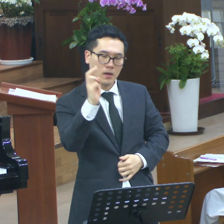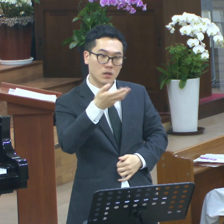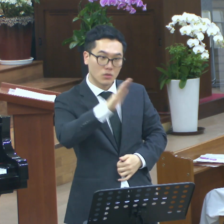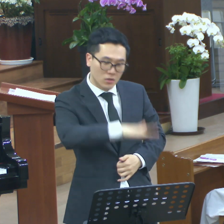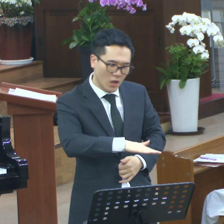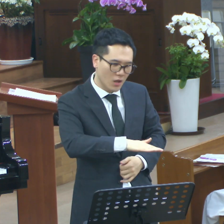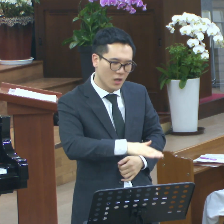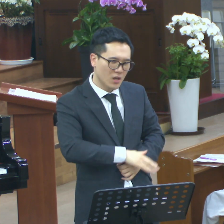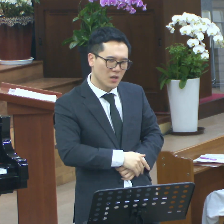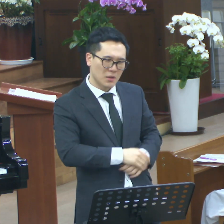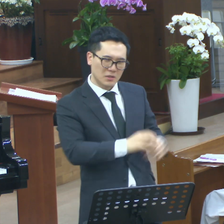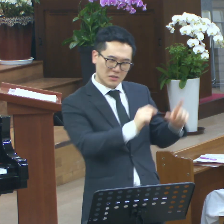흘러?